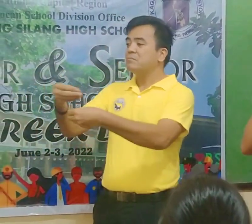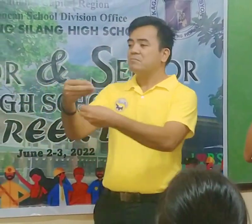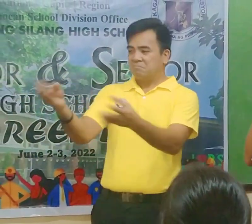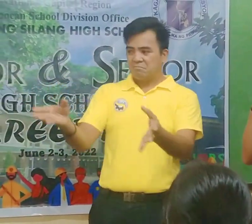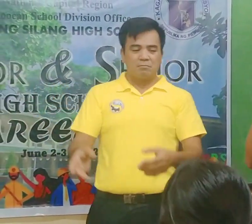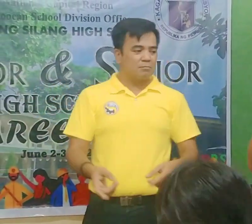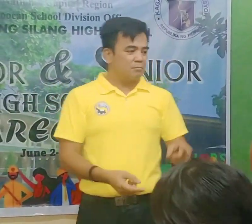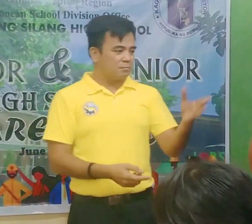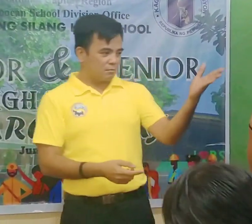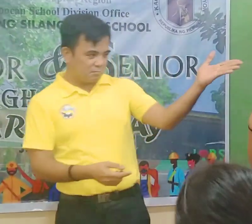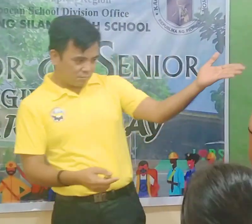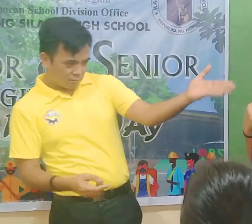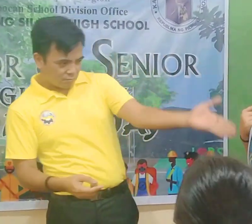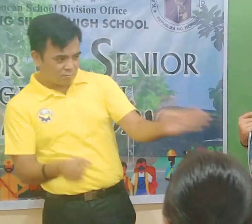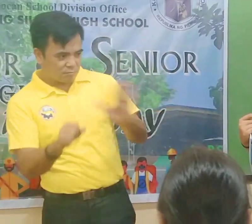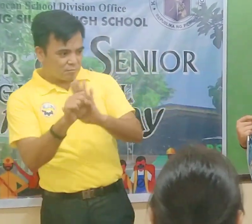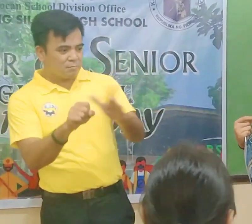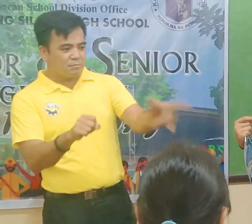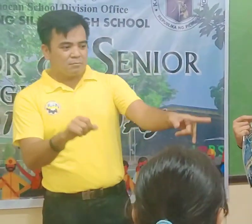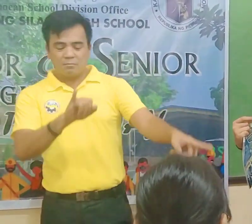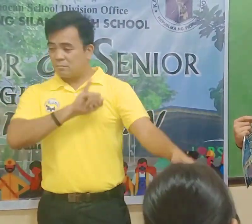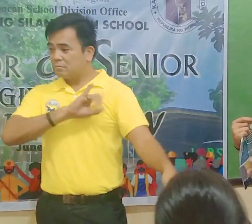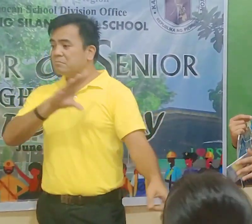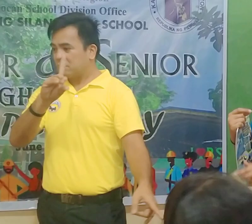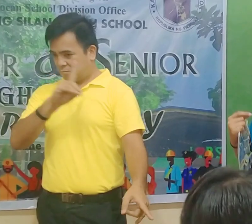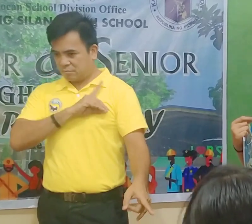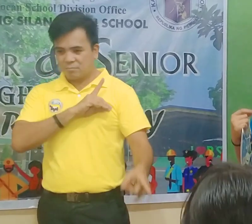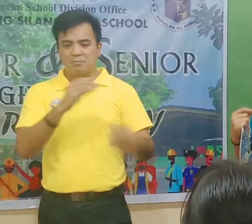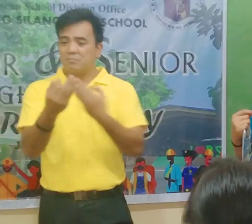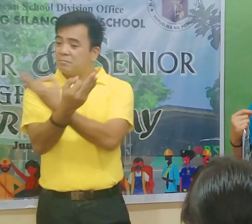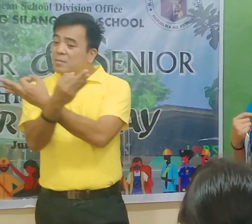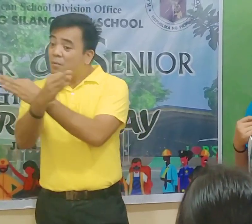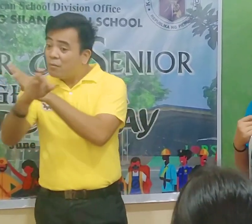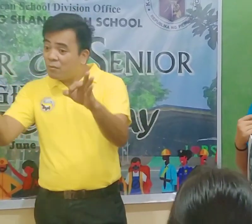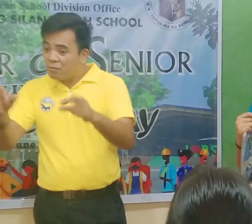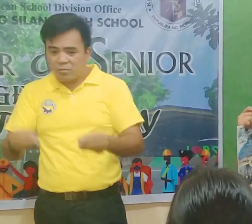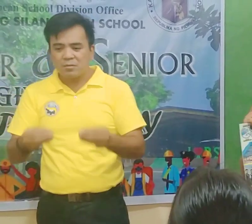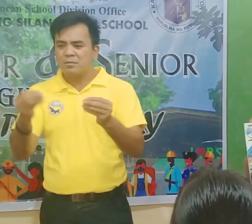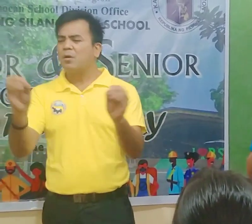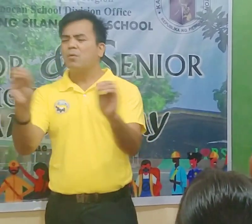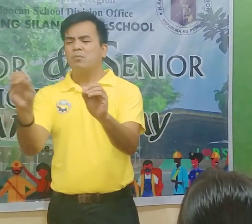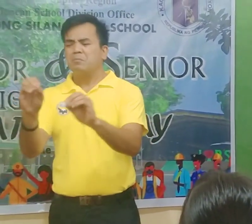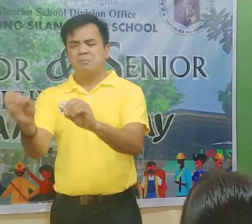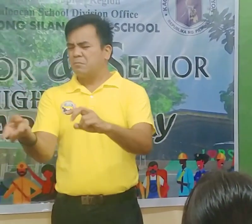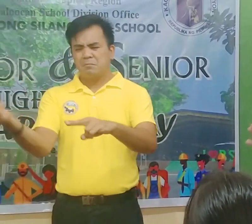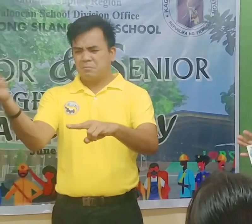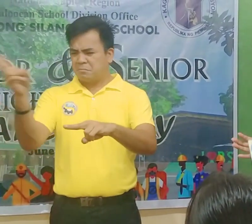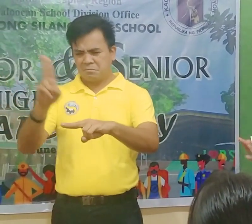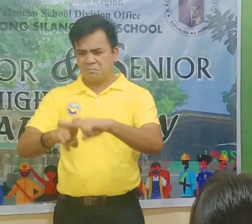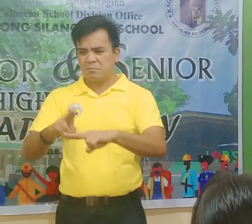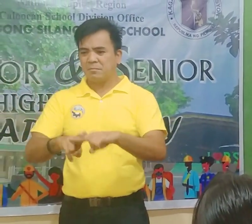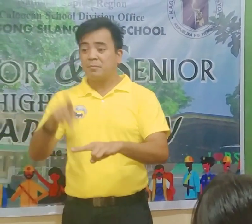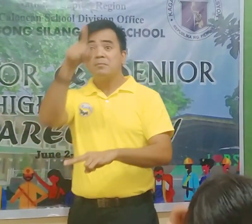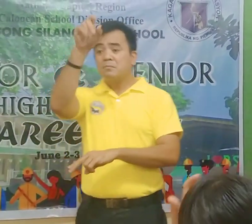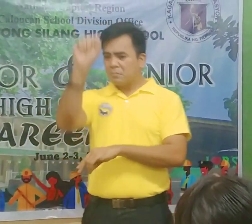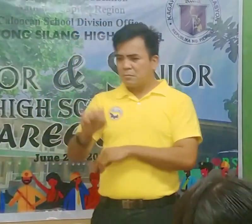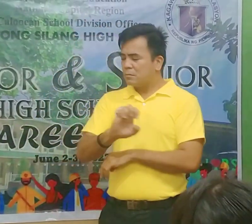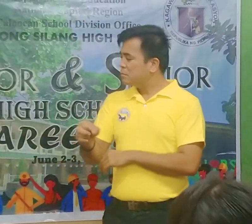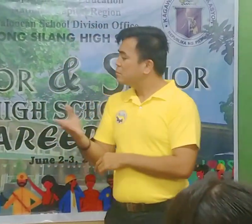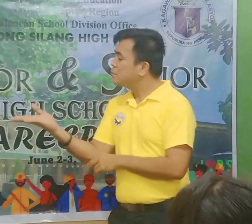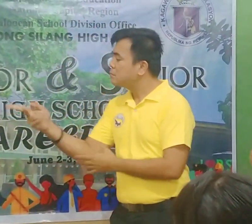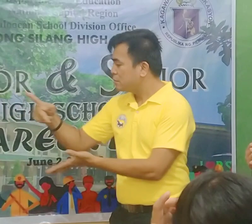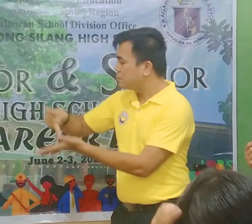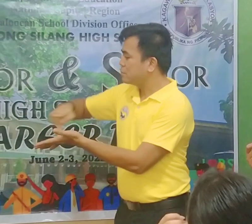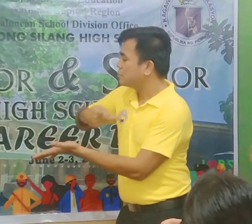and lace, ganito po yung sample ng ating ID. So, again, no top-up fees ang Southeast Asia and no hidden charges.